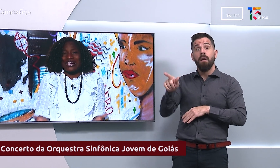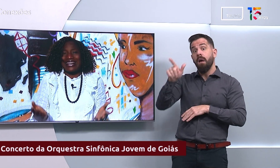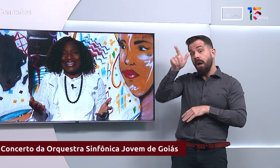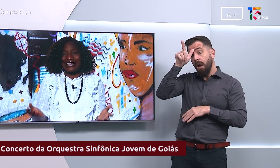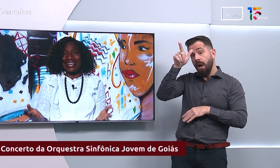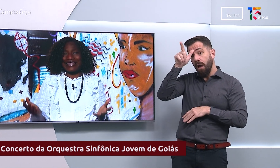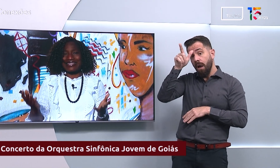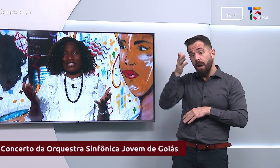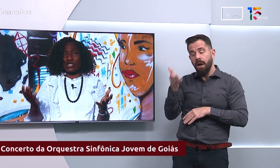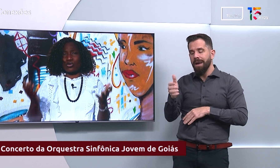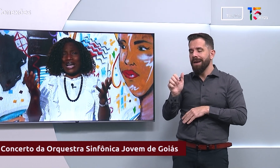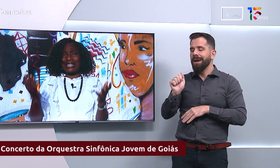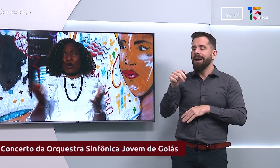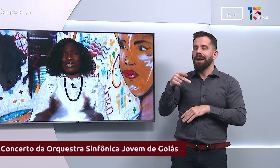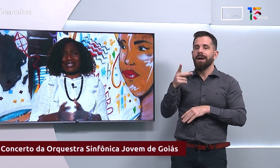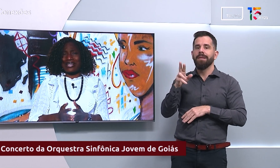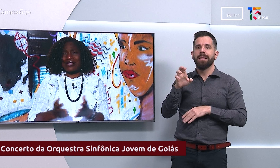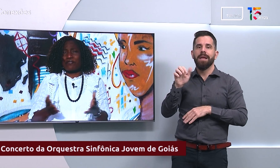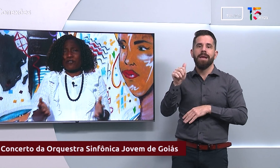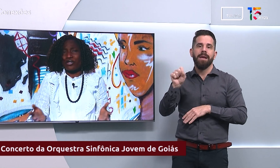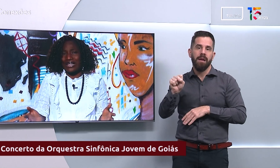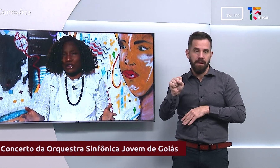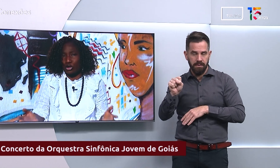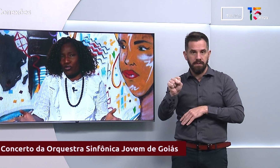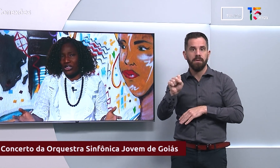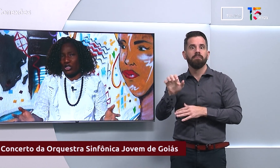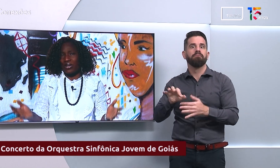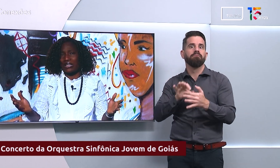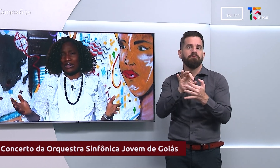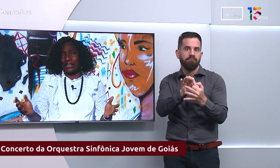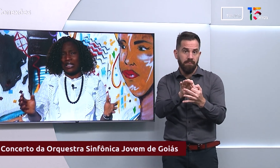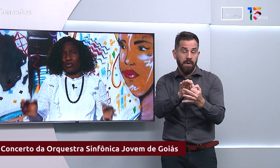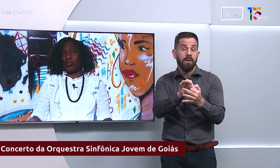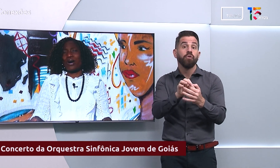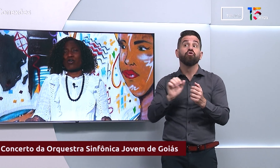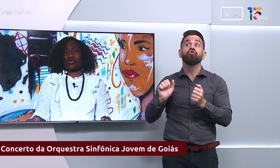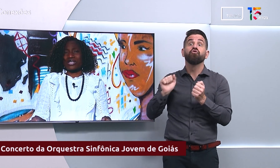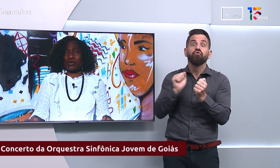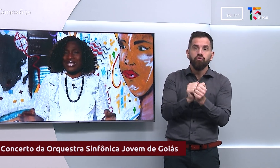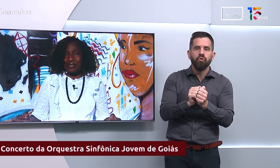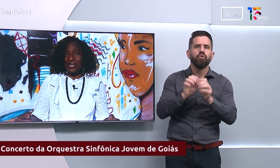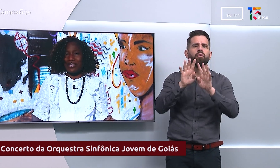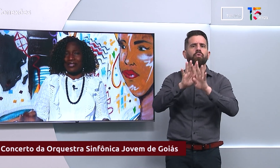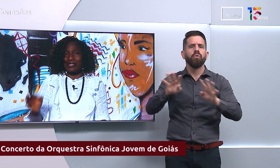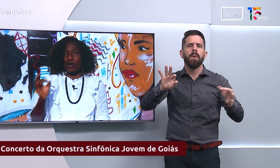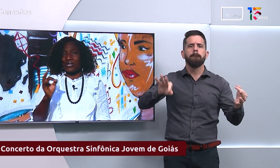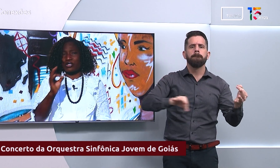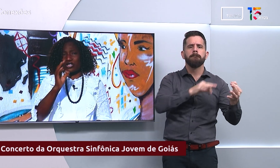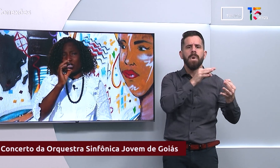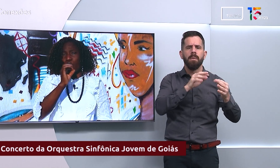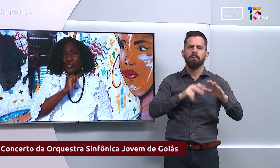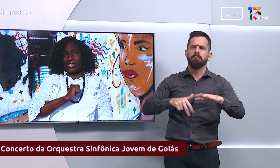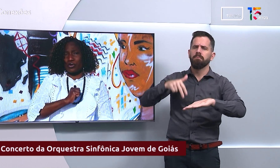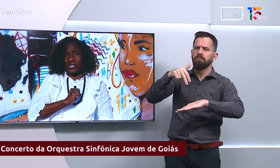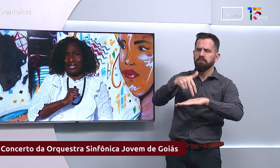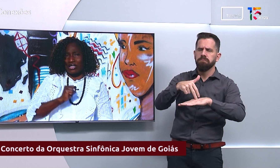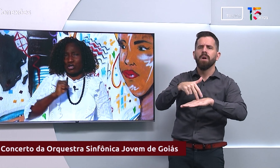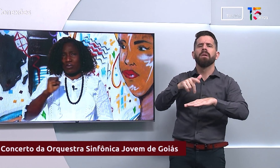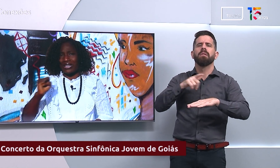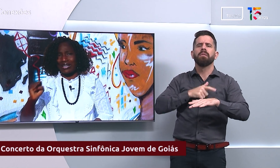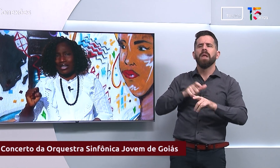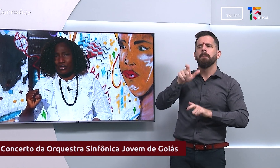Knut Andreas, titular da Orquestra Sinfônica Jovem de Berlim. No palco serão exibidas obras de